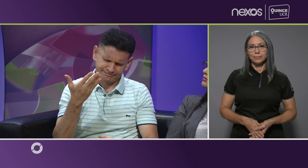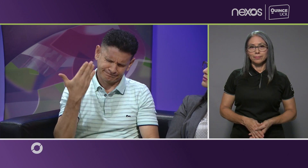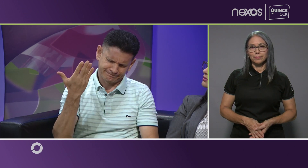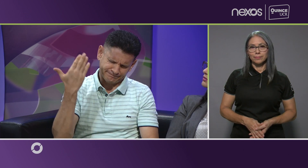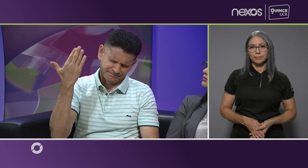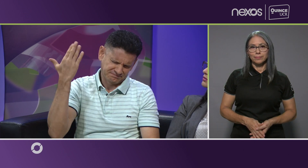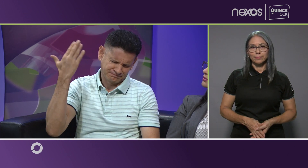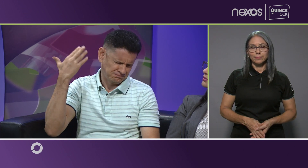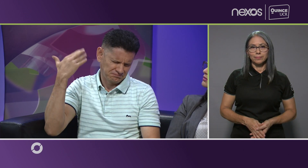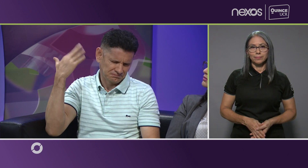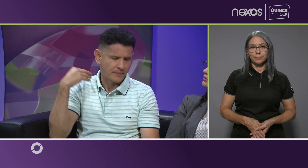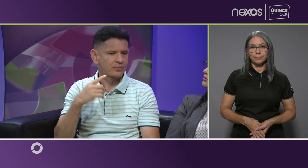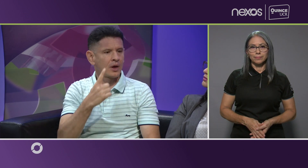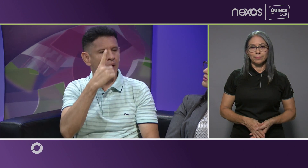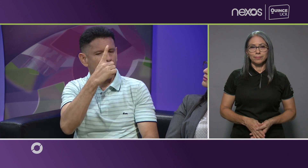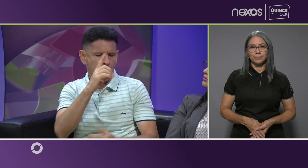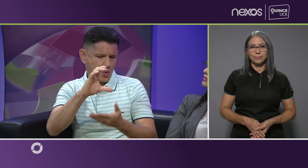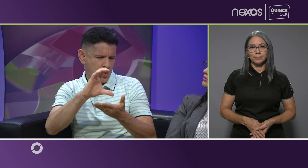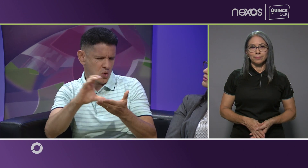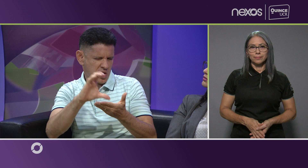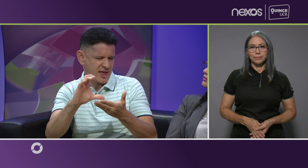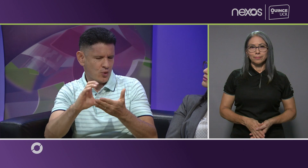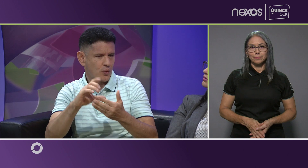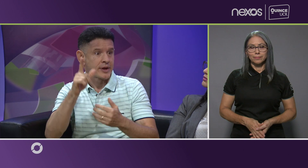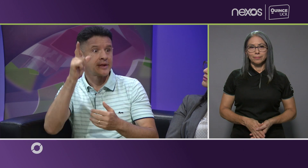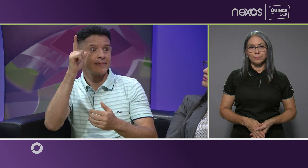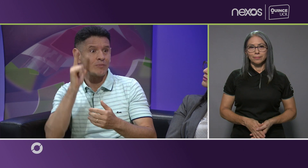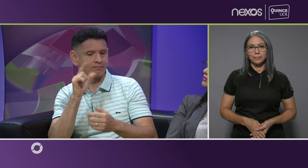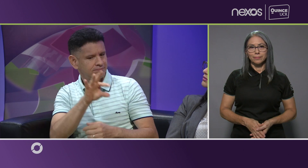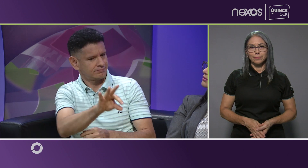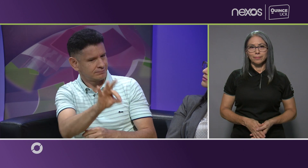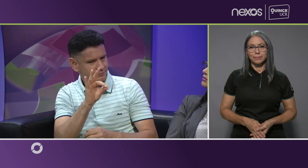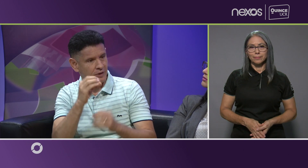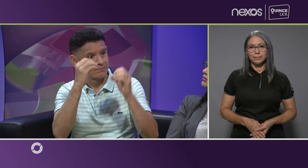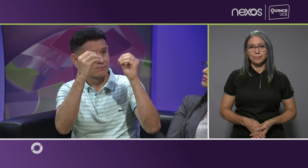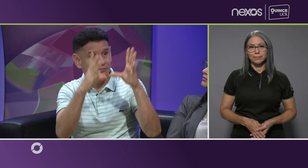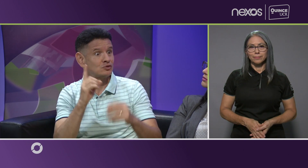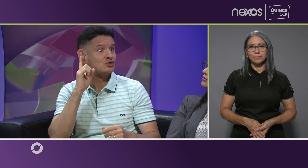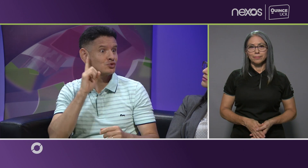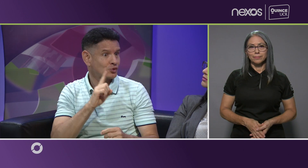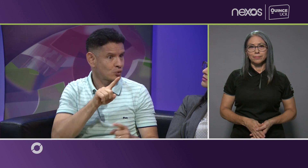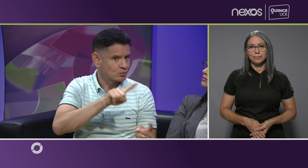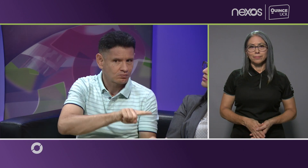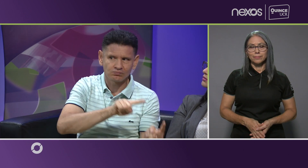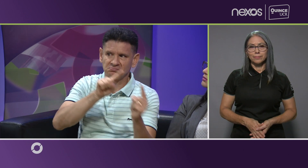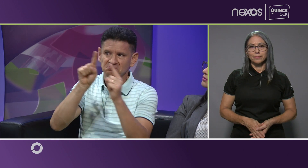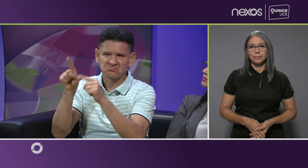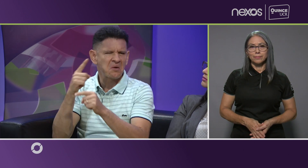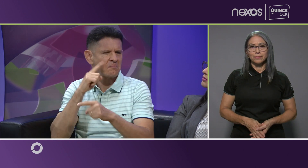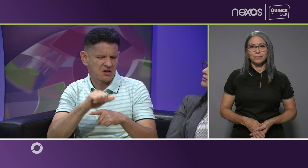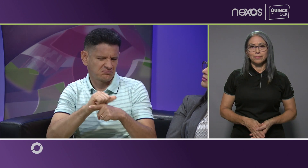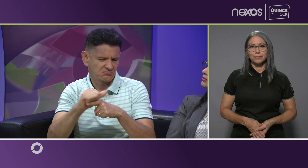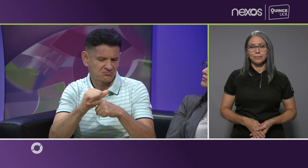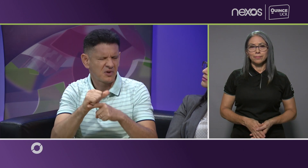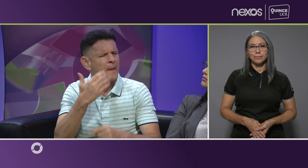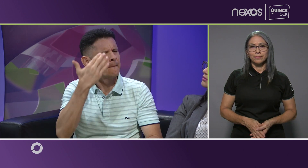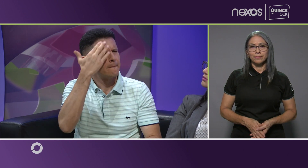explican diferentes áreas de la matemática. Tiempo atrás, en un curso en